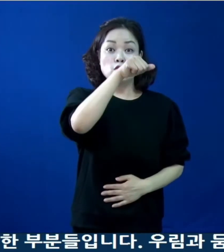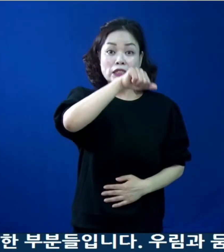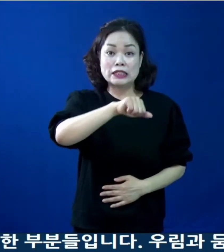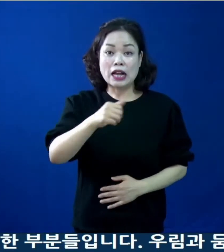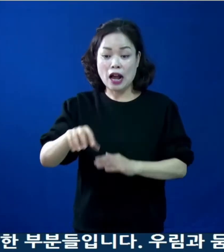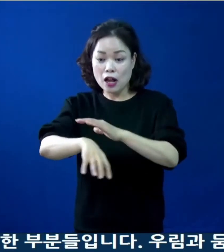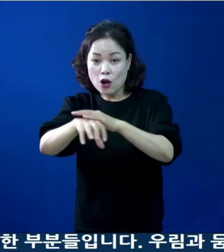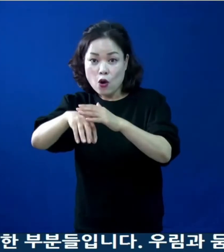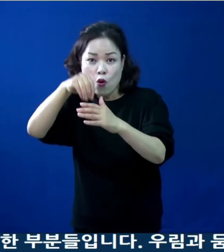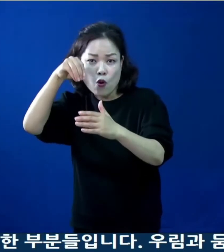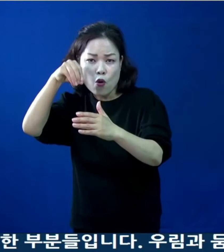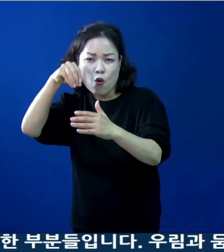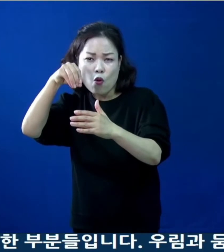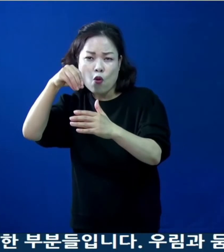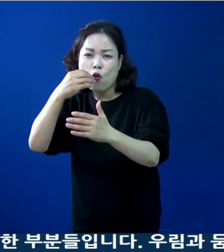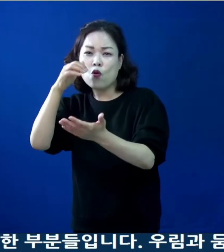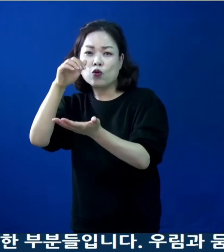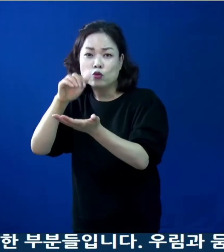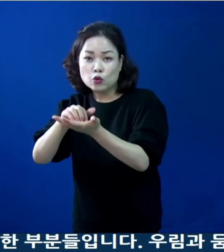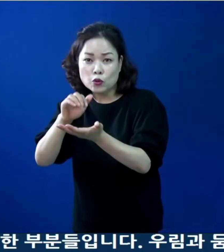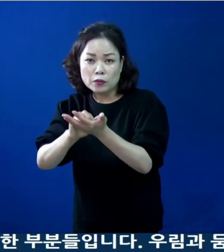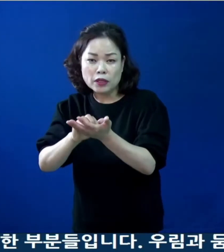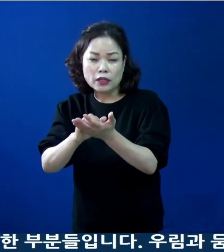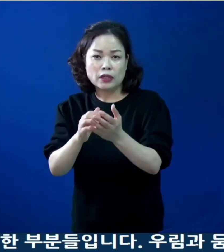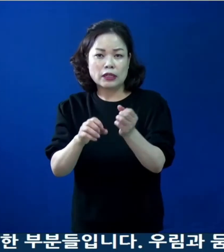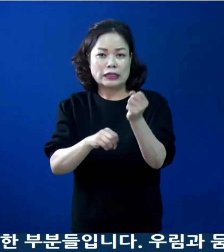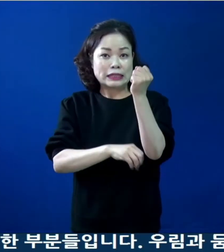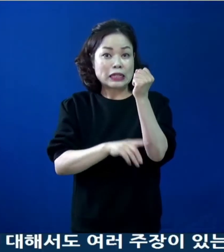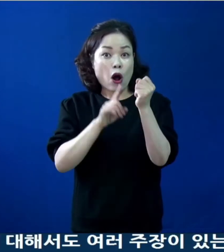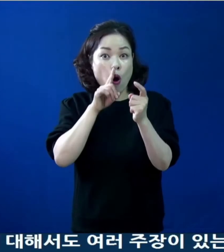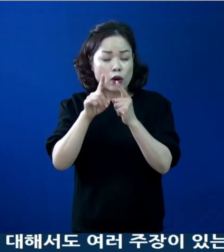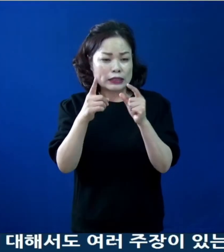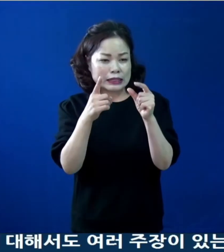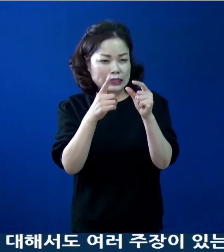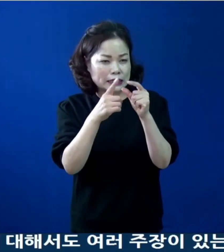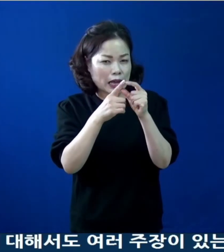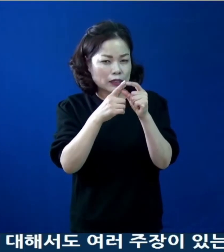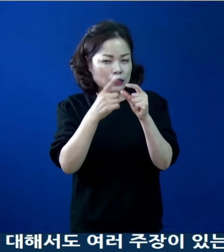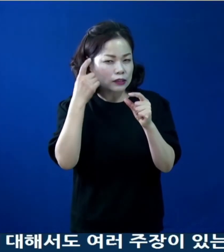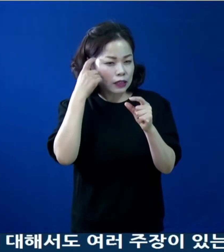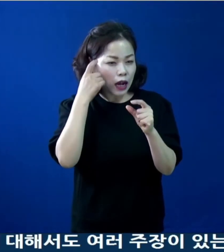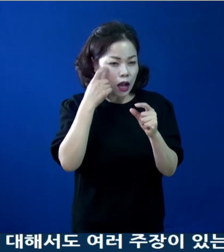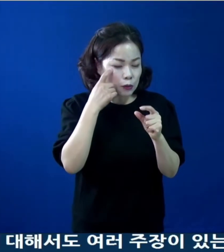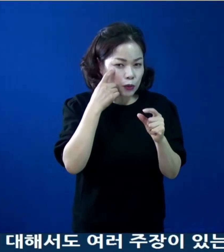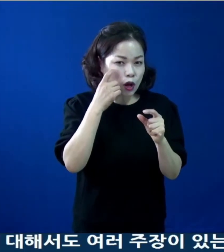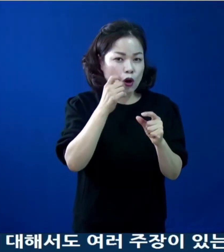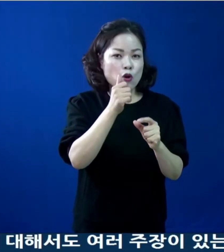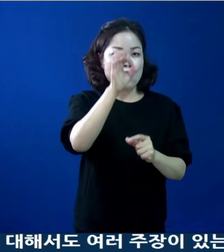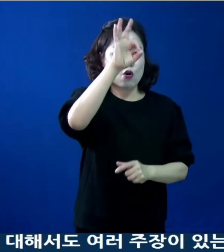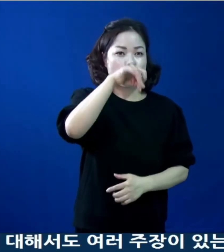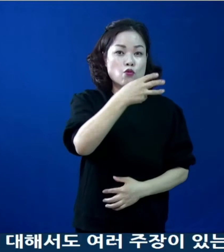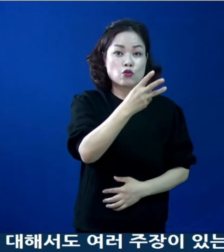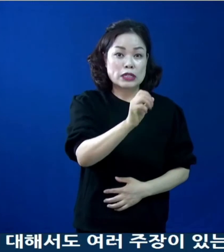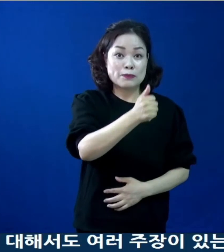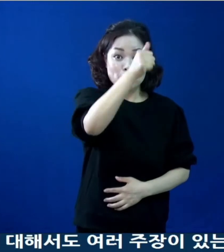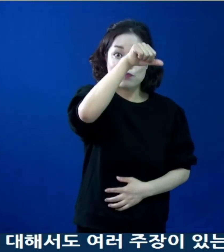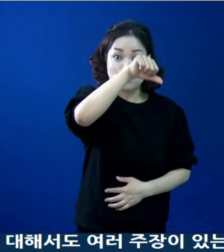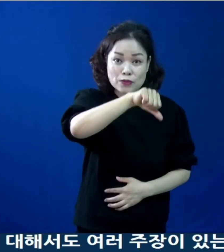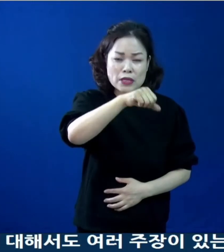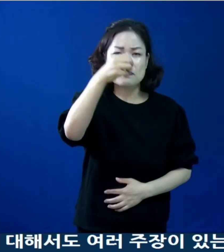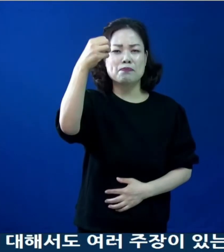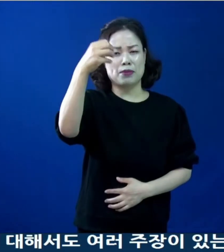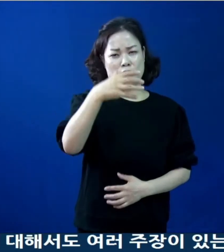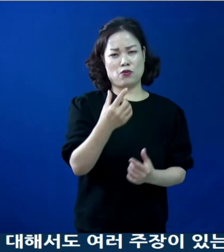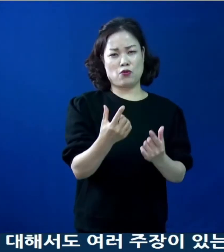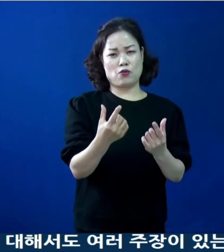둠밈을 어원적으로 단어의 의미로만 추적해 보면, 우림은 빛과 관련되어 있는